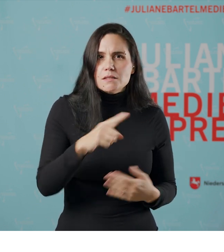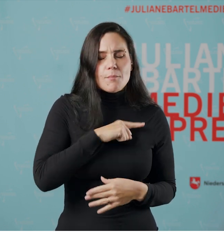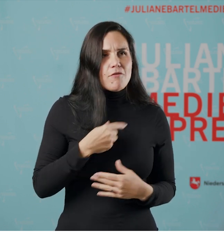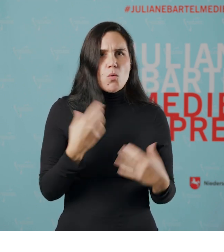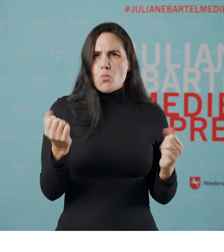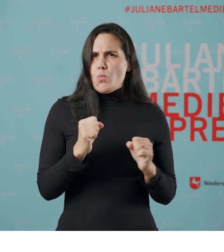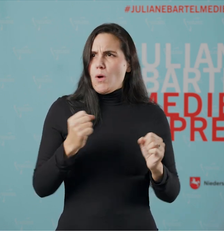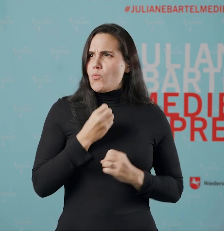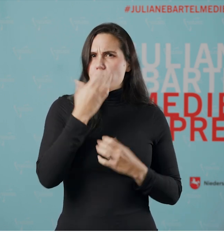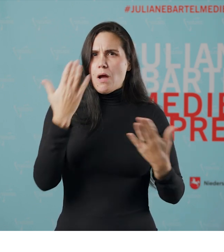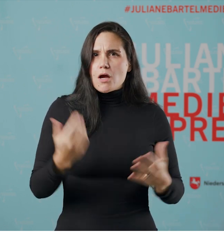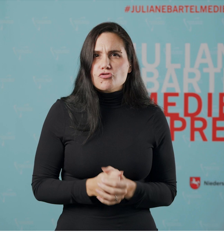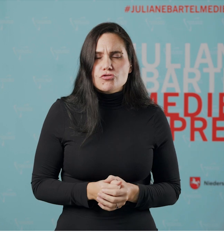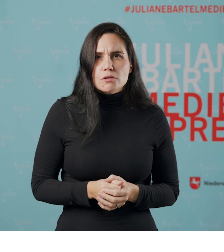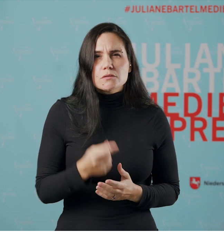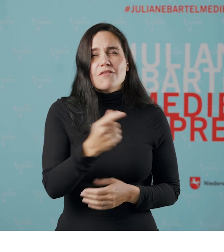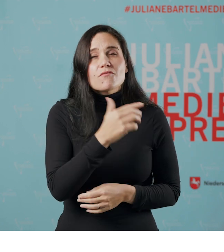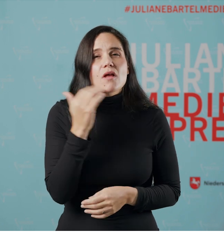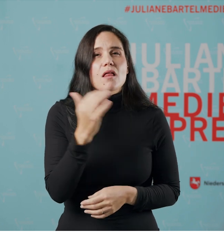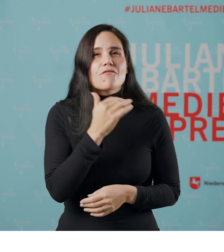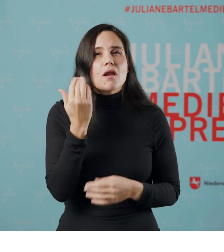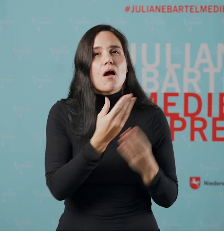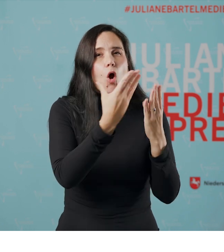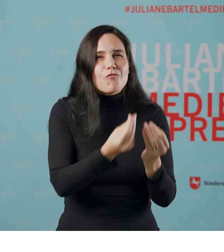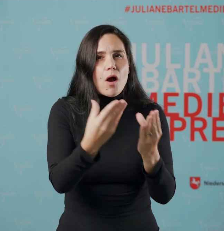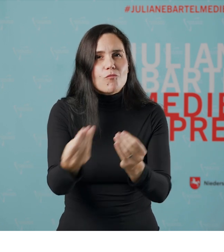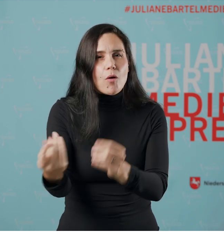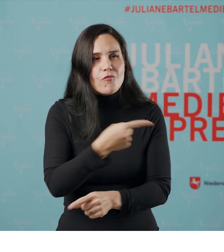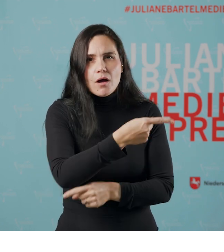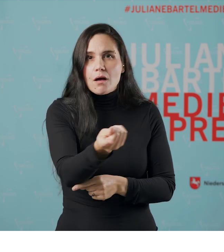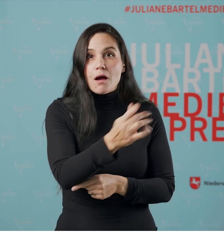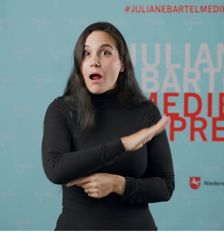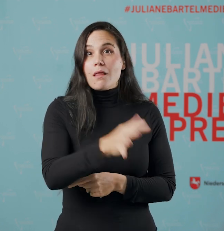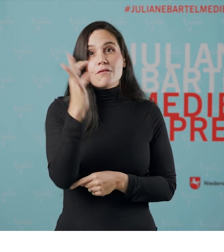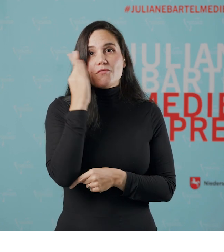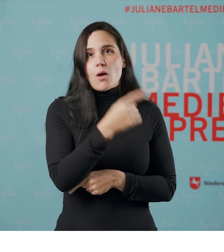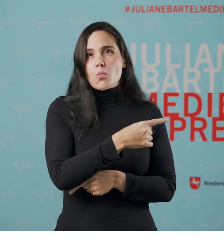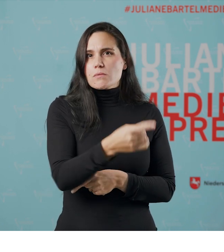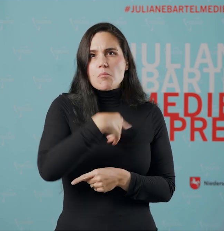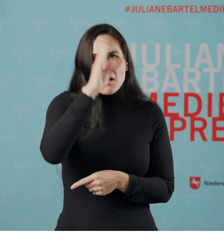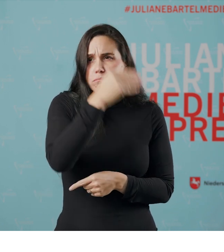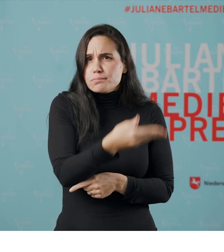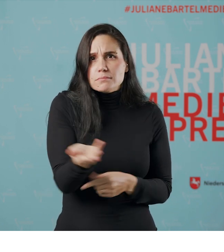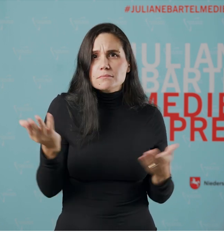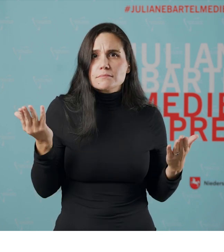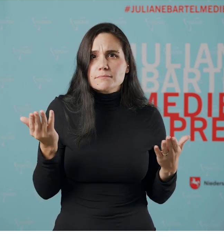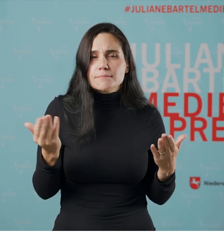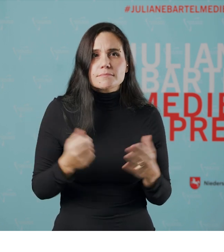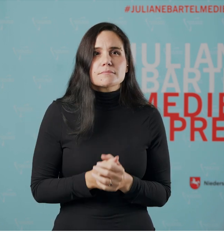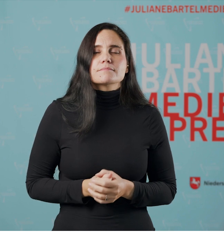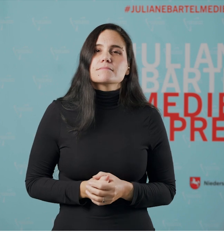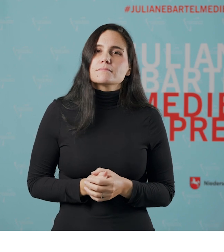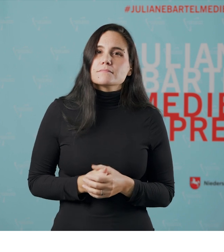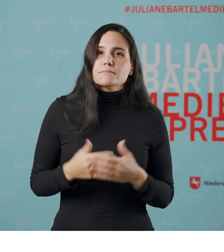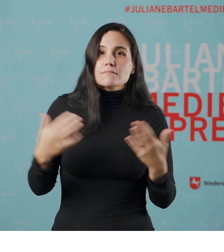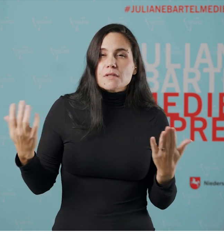hat mich sehr überrascht, weil einfach eine Riesenzahl an Opfern da ist, alles Frauen und niemand weiß darüber.